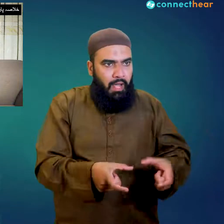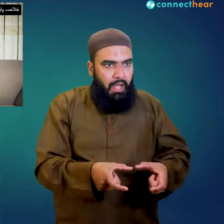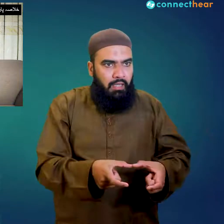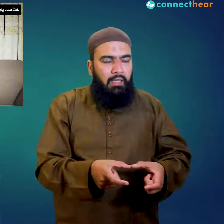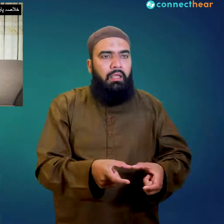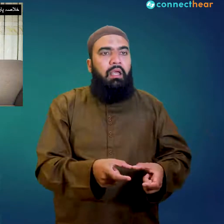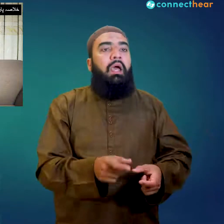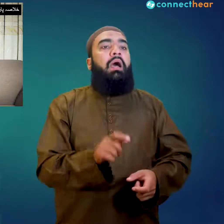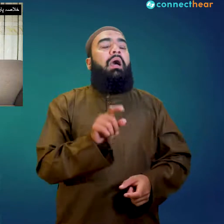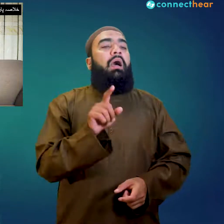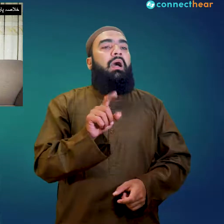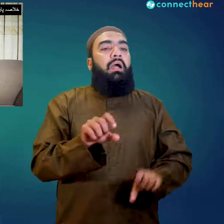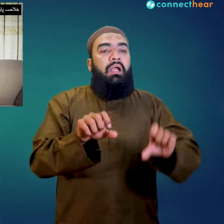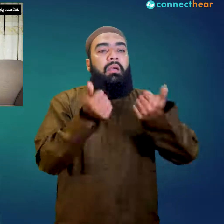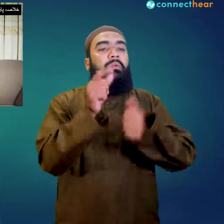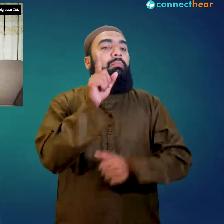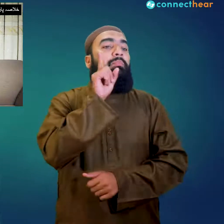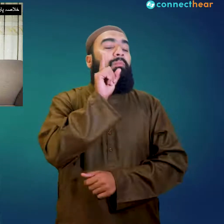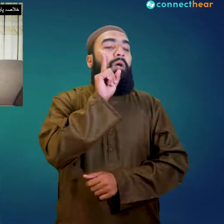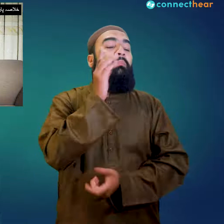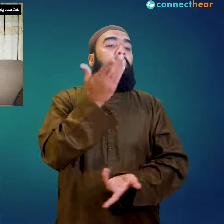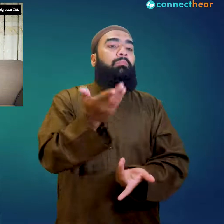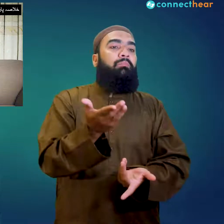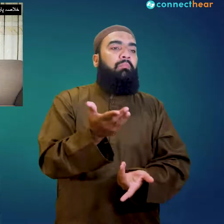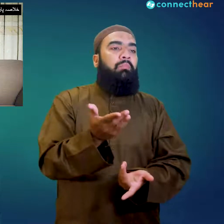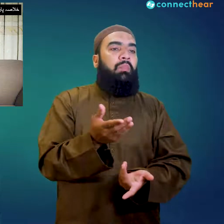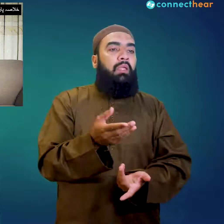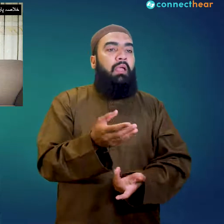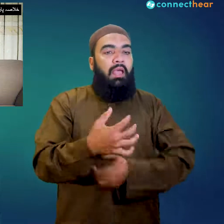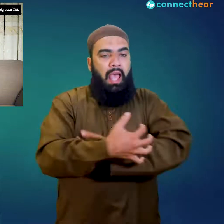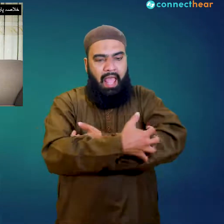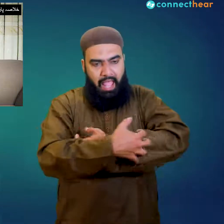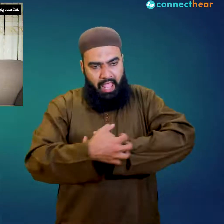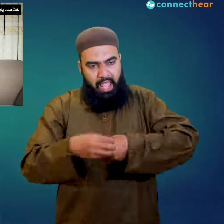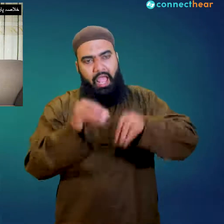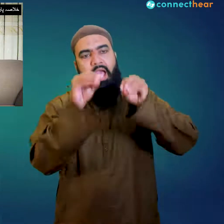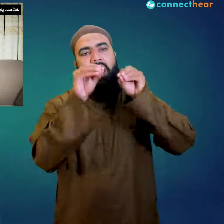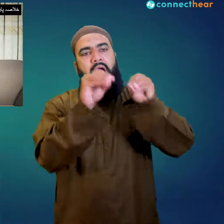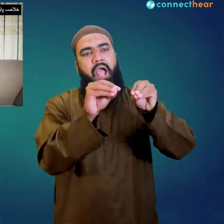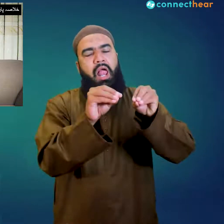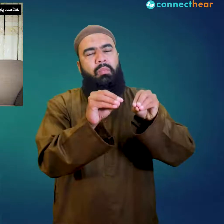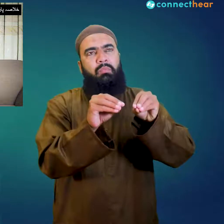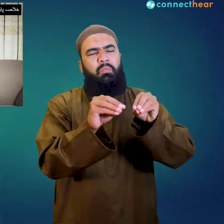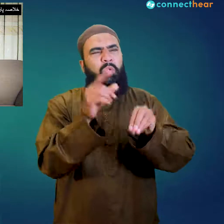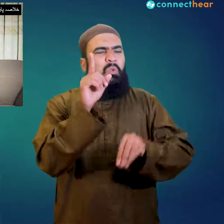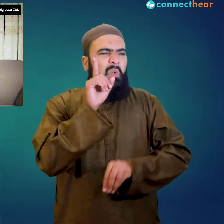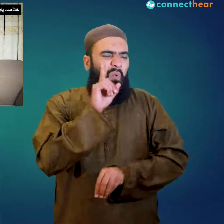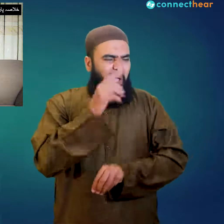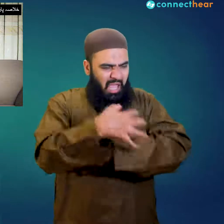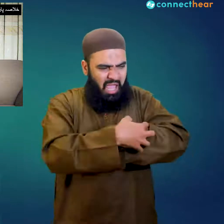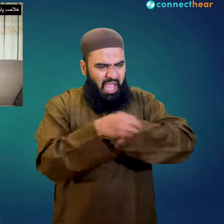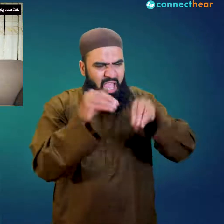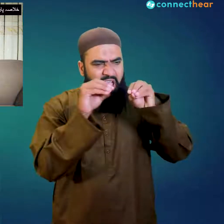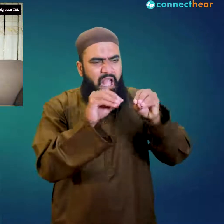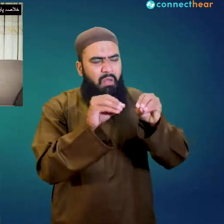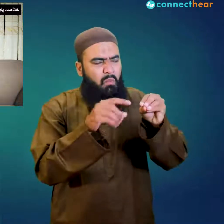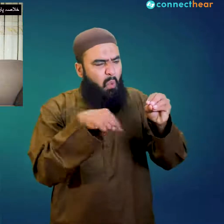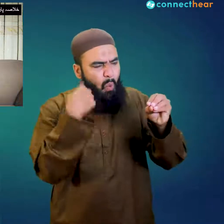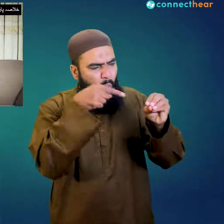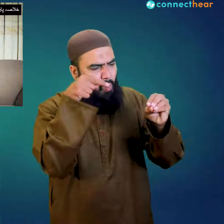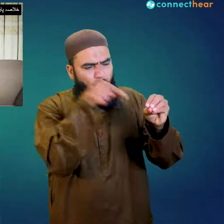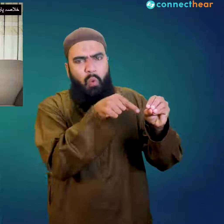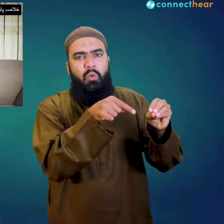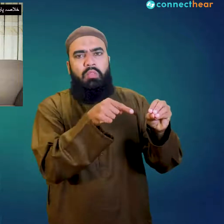سکتے جب تک کہ اللہ کی راہ میں وہ چیز نہ خرچ کر دو جسے تم محبوب رکھتے ہو۔